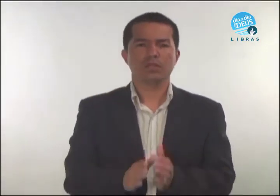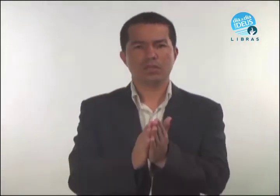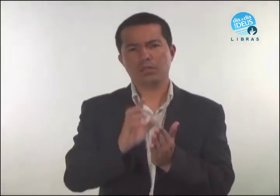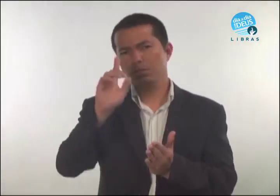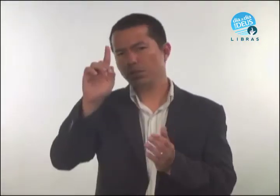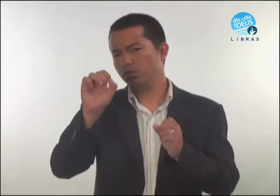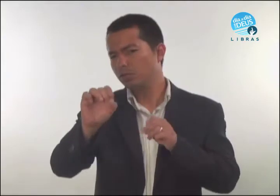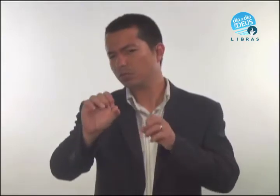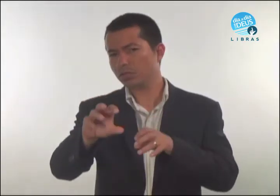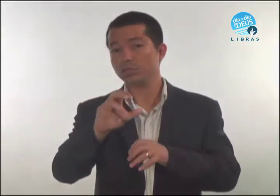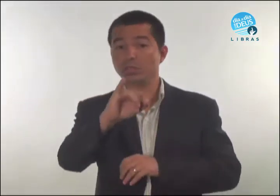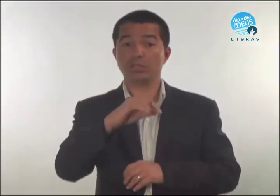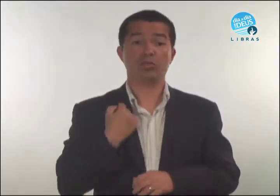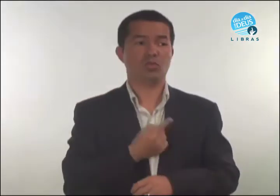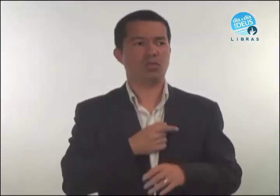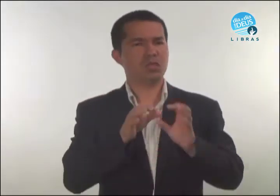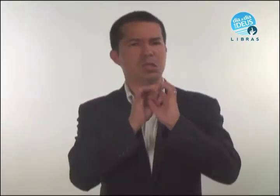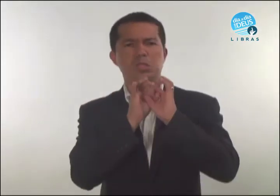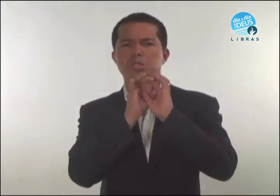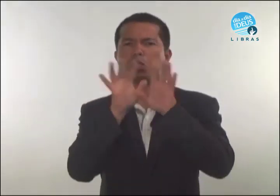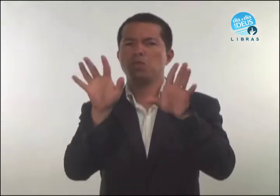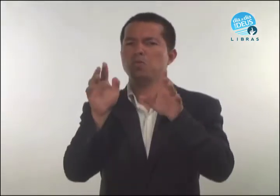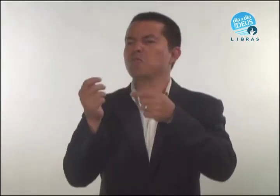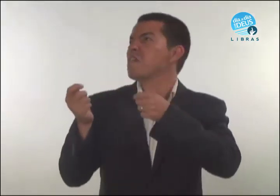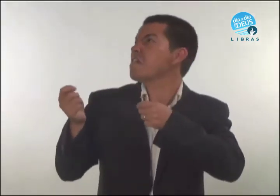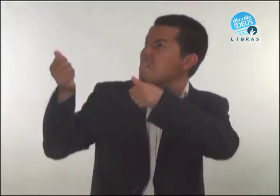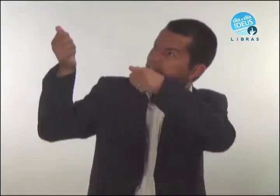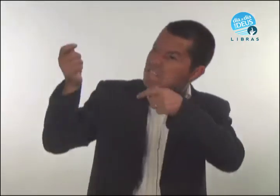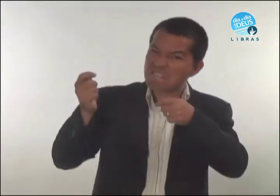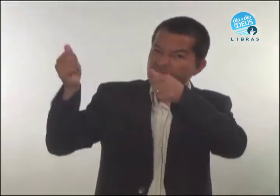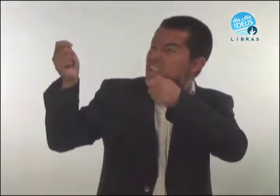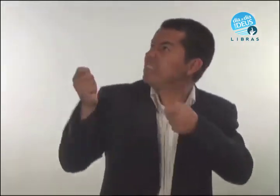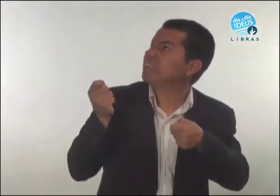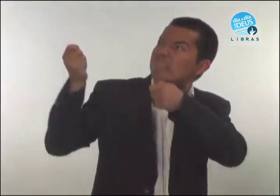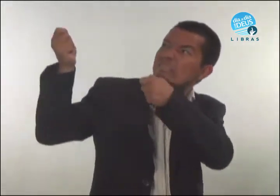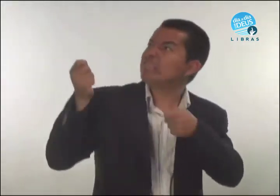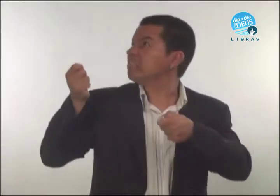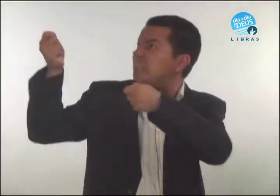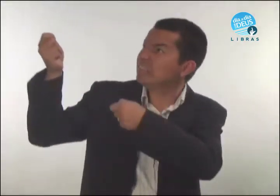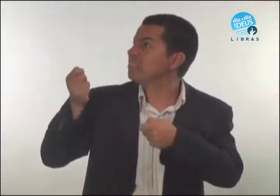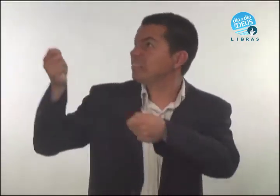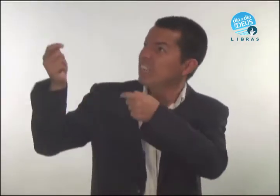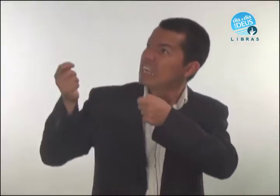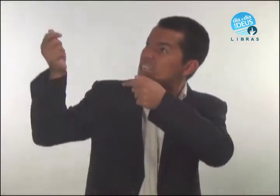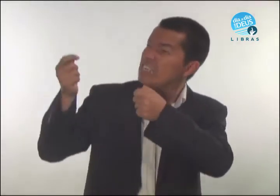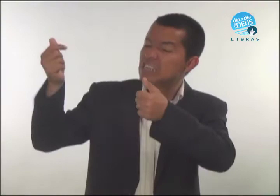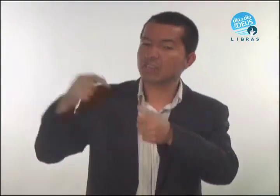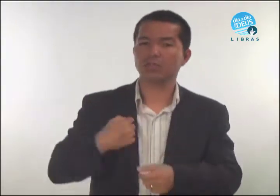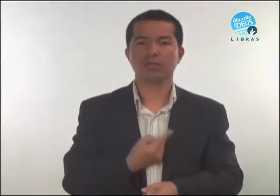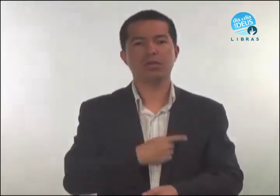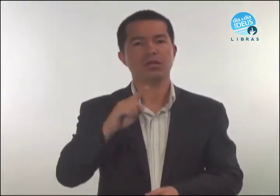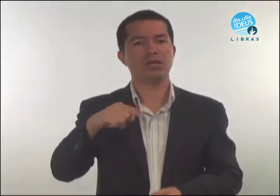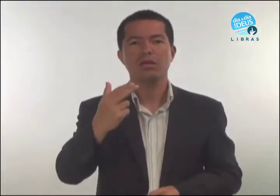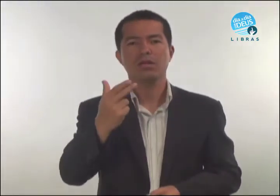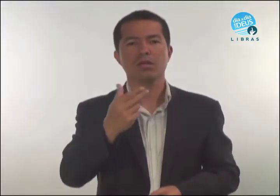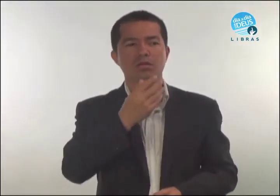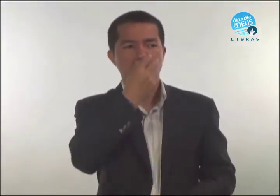Ela vai nos ensinar que quando deliberadamente mentimos ao Espírito Santo, nós estamos profanando o